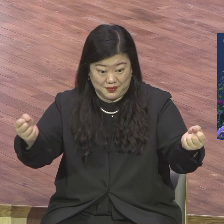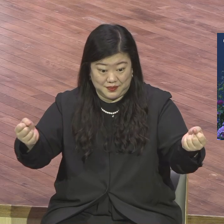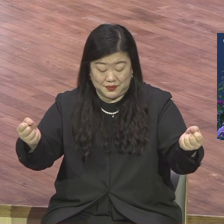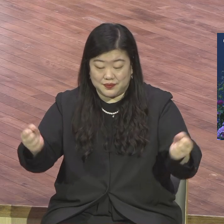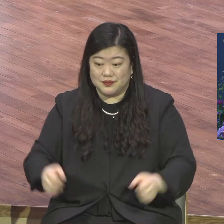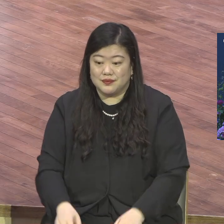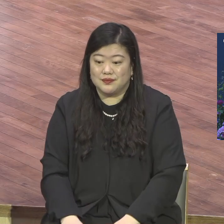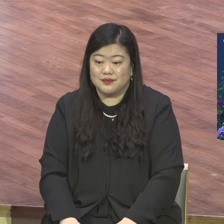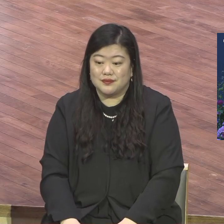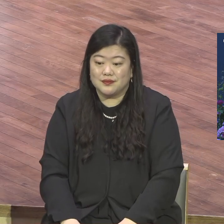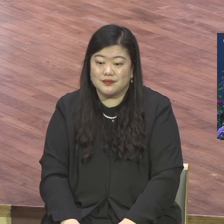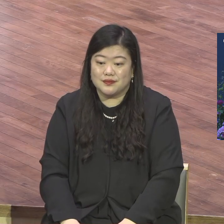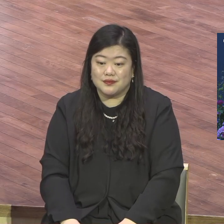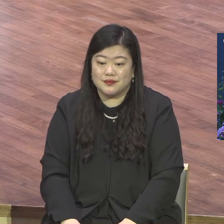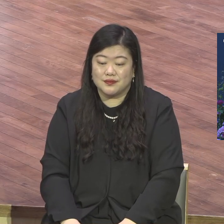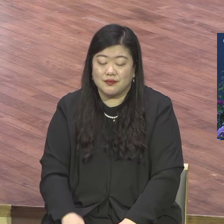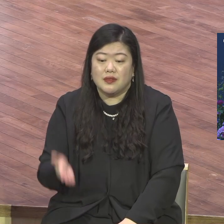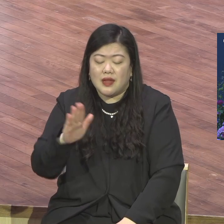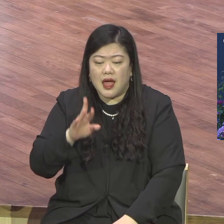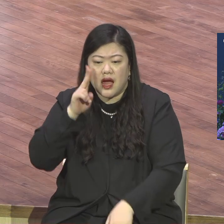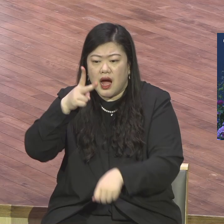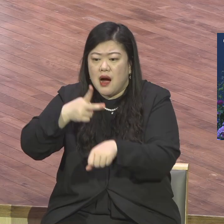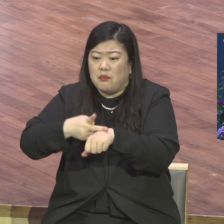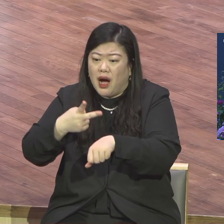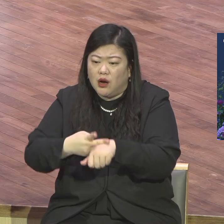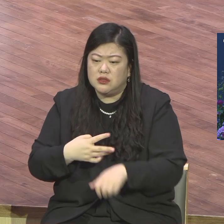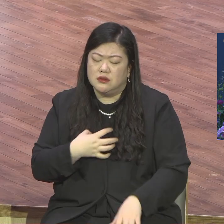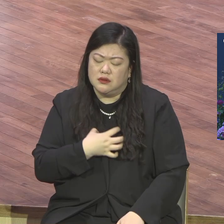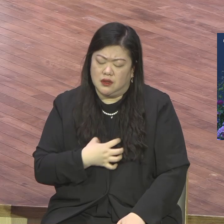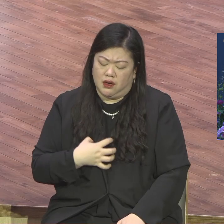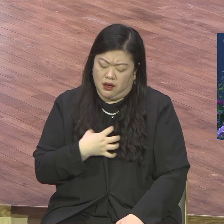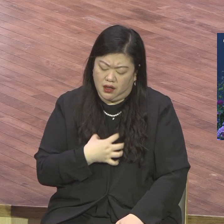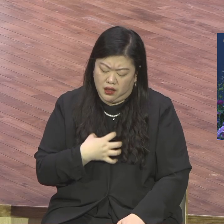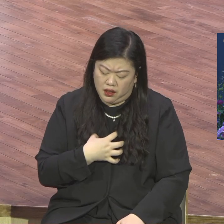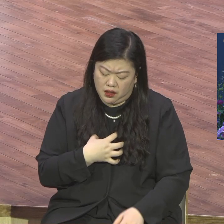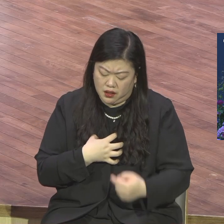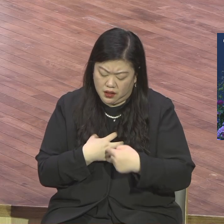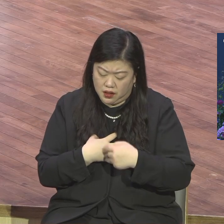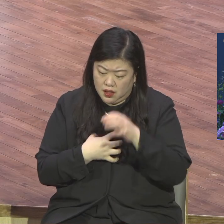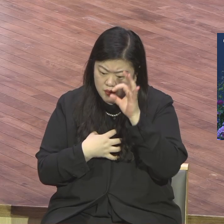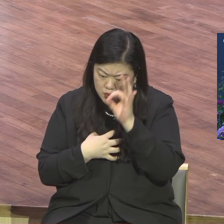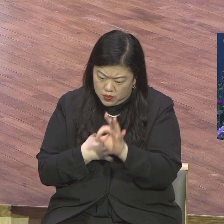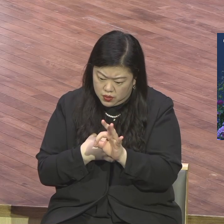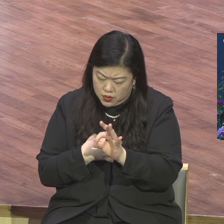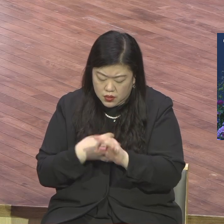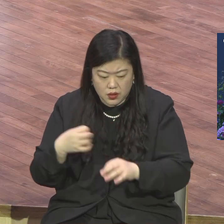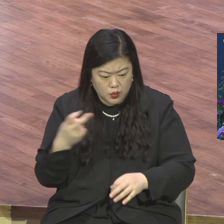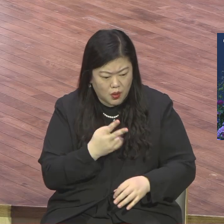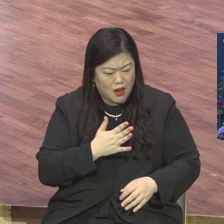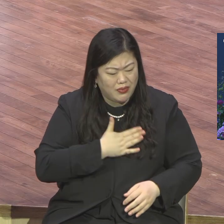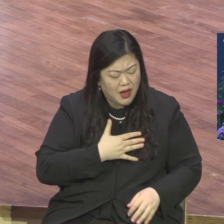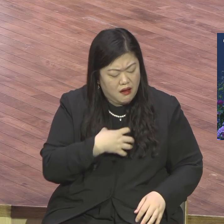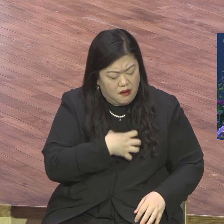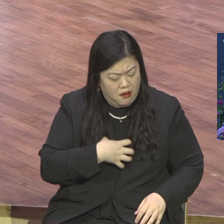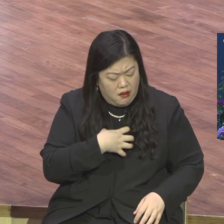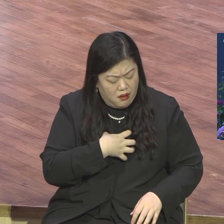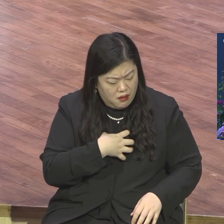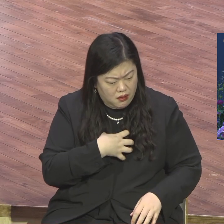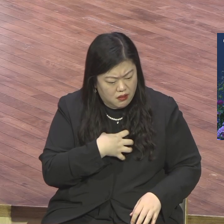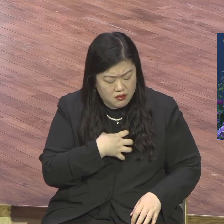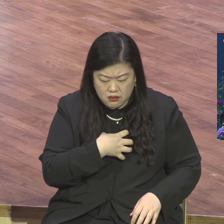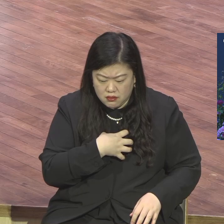다양한 그런 내용도 있는데 그런데 자세히 들여다보면 우리가 받는 고통들은 싹 다 거의 다 싹